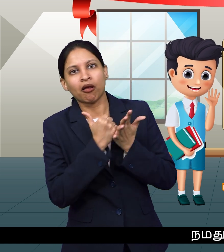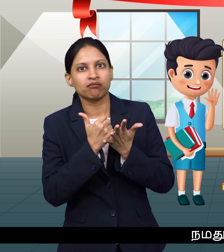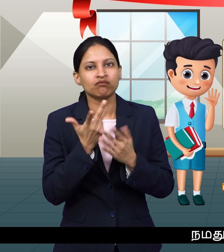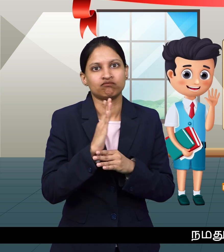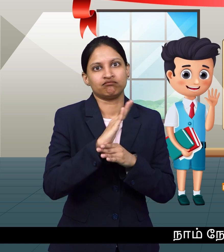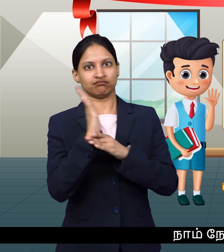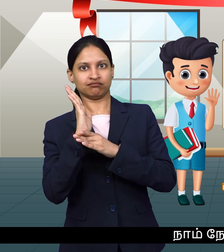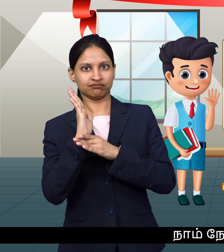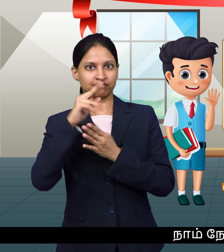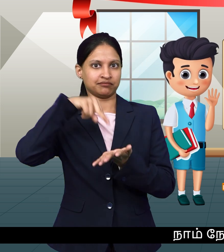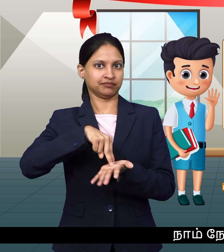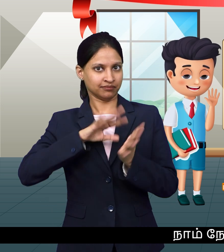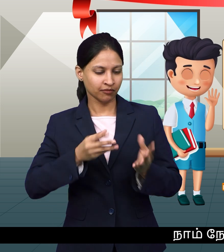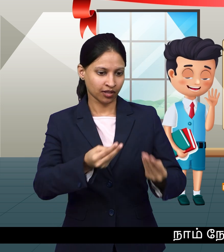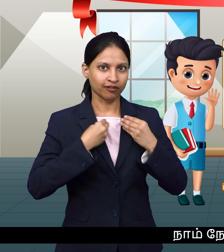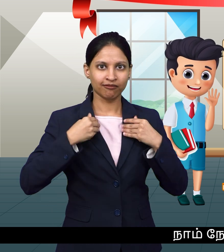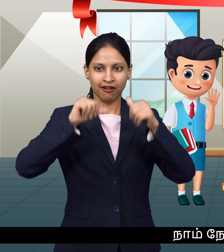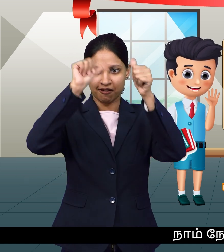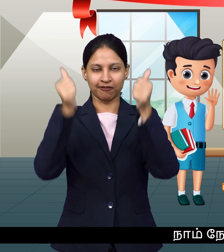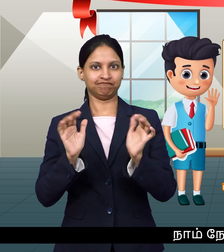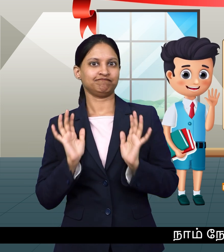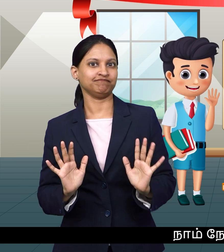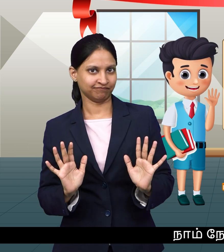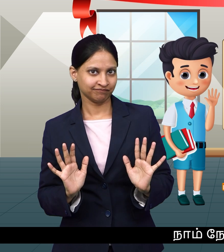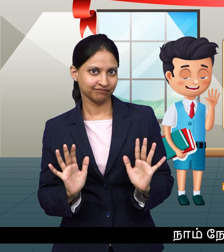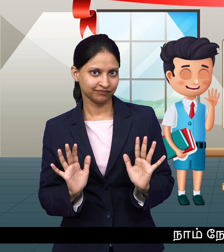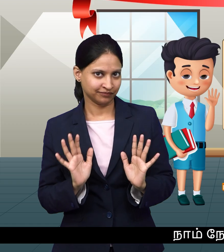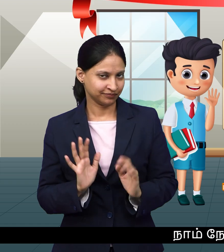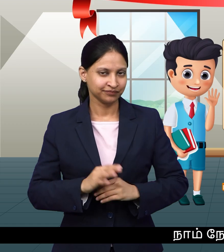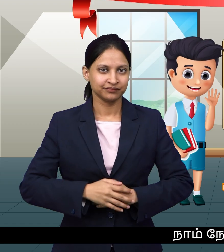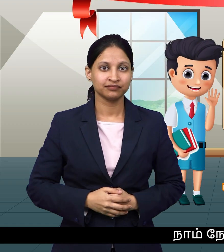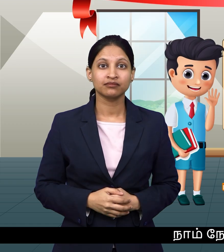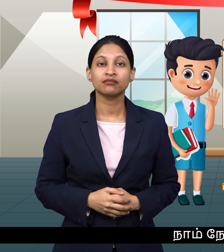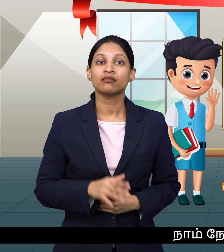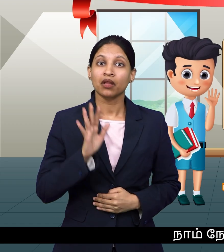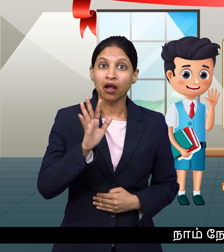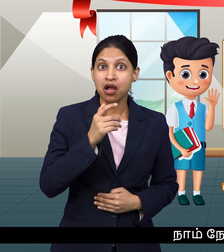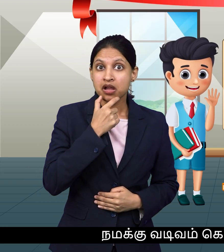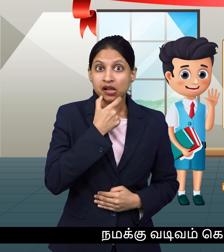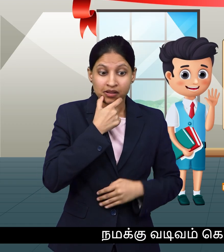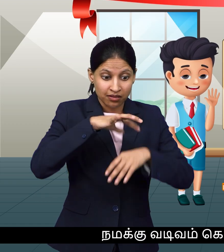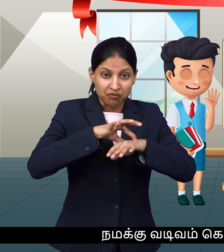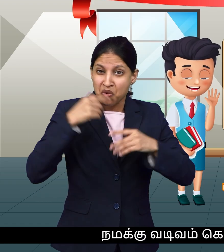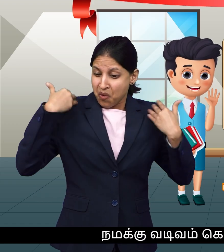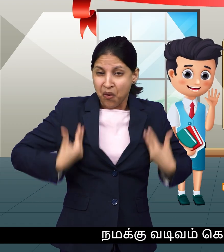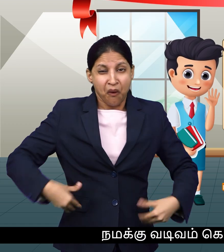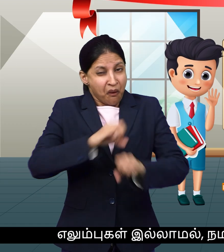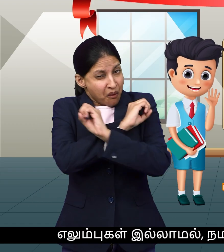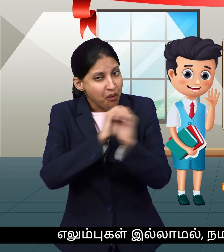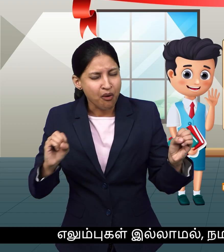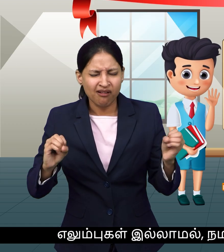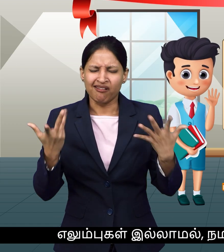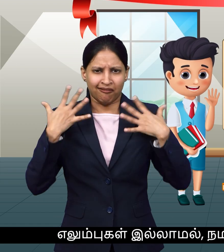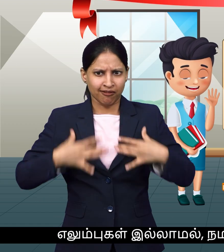நமது எலும்புகள் நாம் நேராக நிற்கவும் நமக்கு வடிவம் கொடுக்கவும் உதவுகின்றன. எலும்புகள் இல்லாமல்